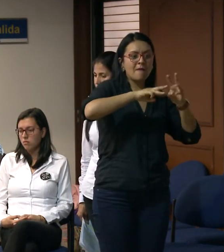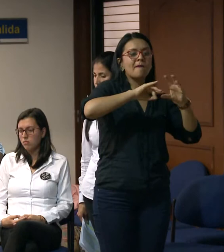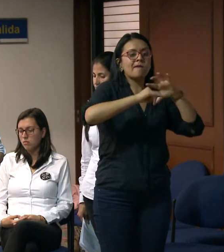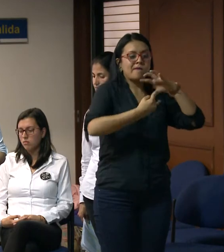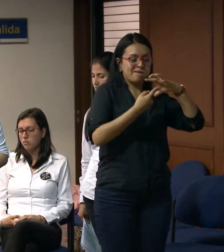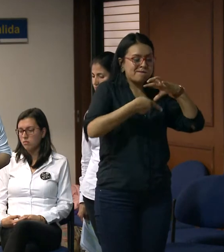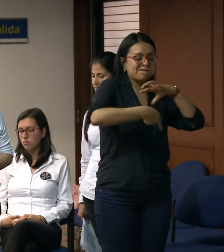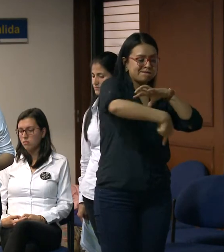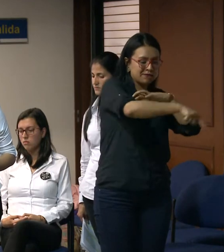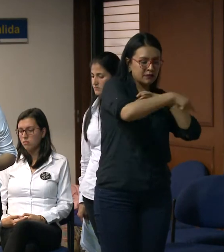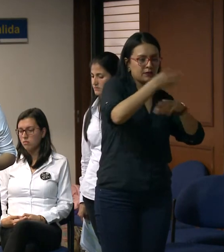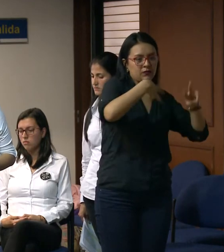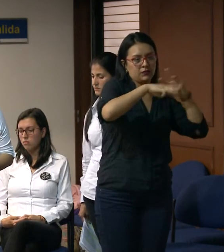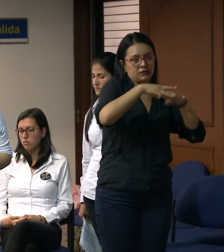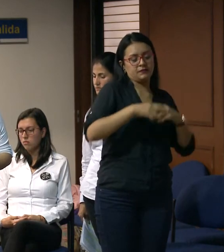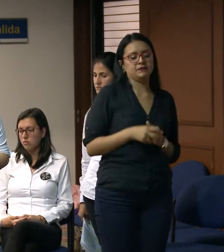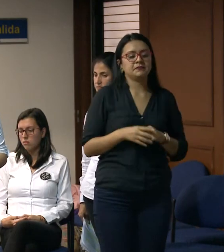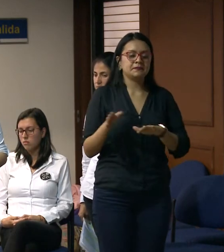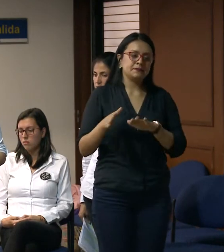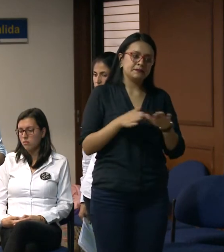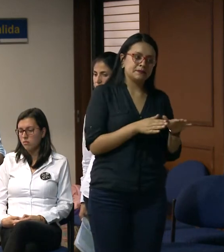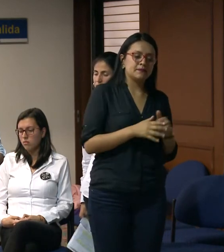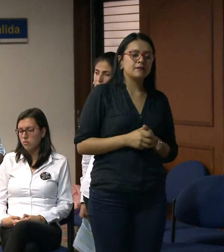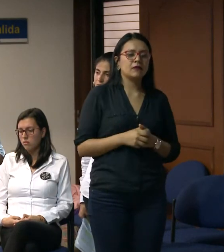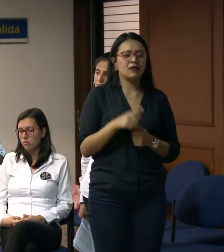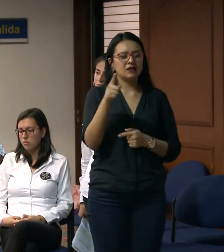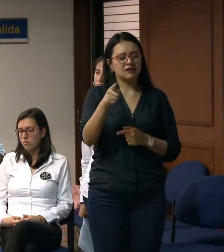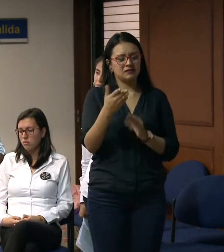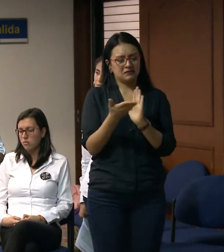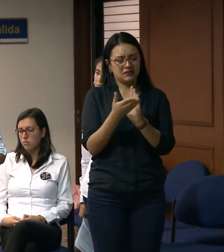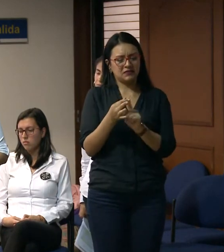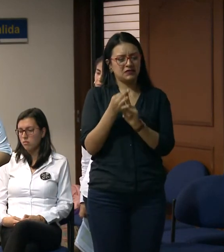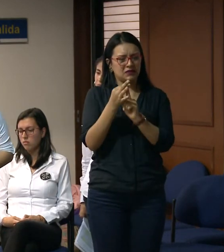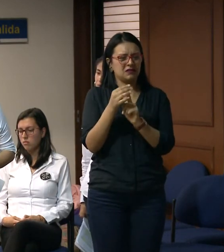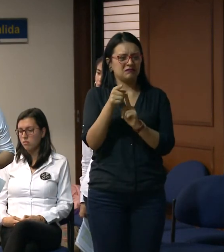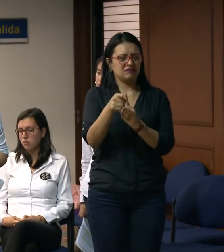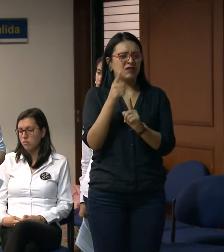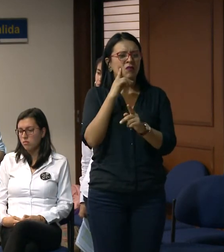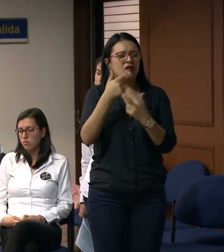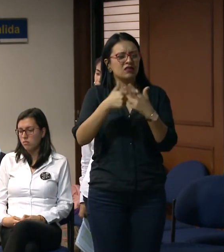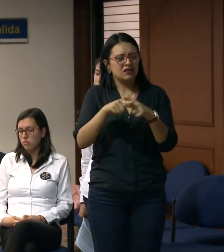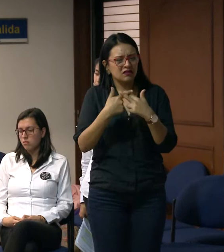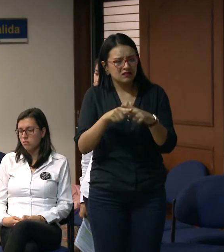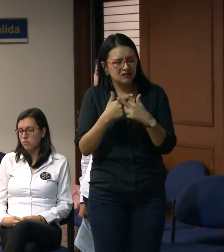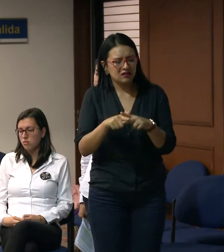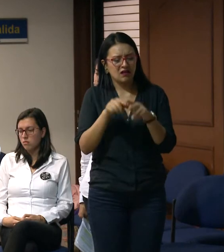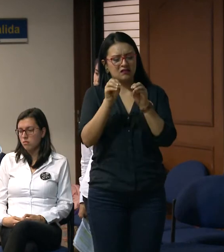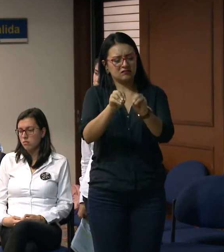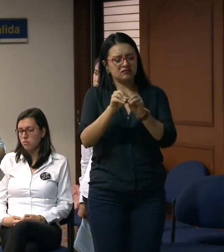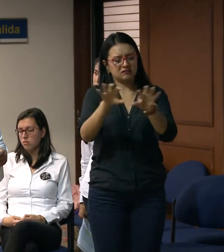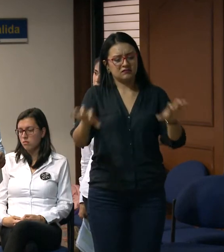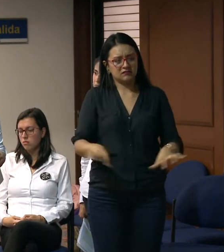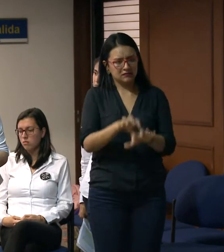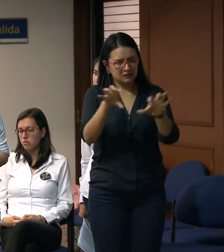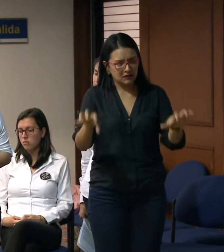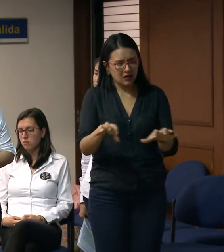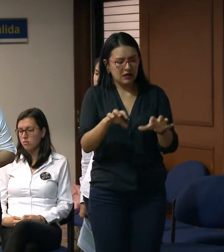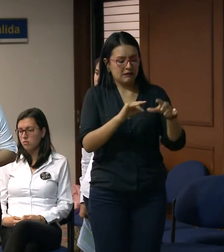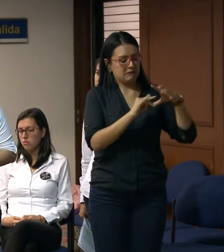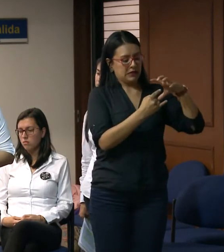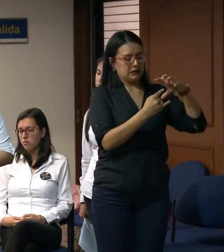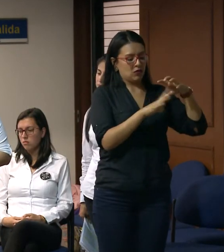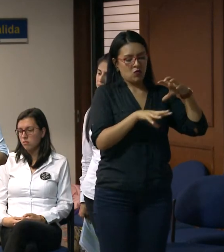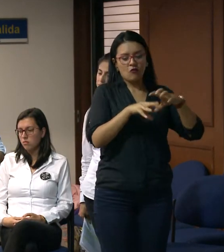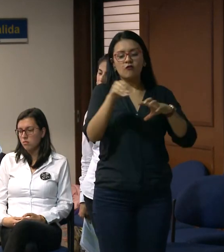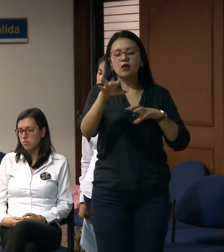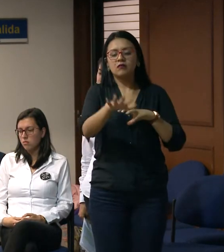Planetario. Por otra parte, los educadores son los encargados de hacer talleres y de realizar algunas actividades por fuera del Planetario